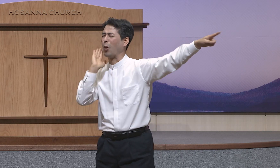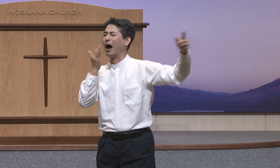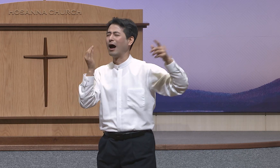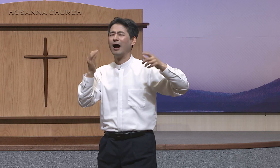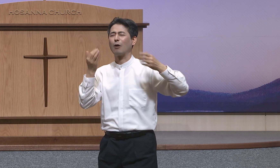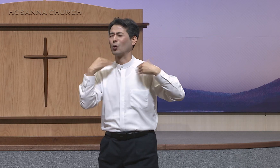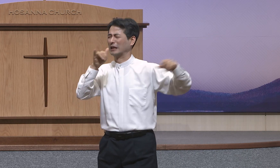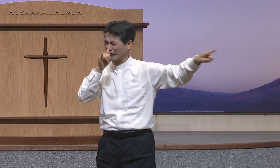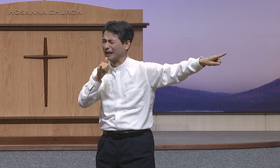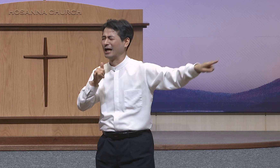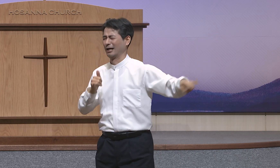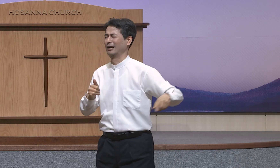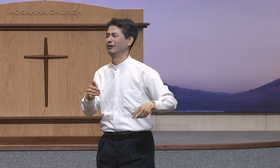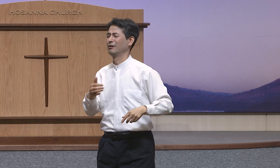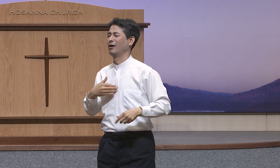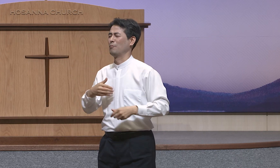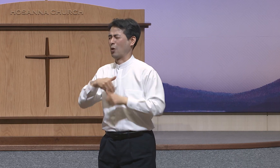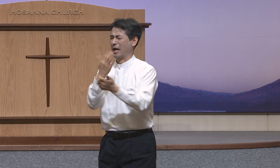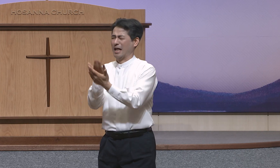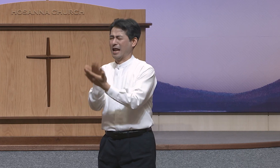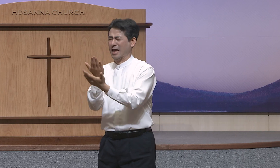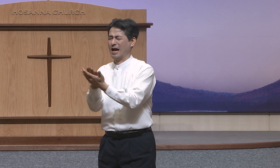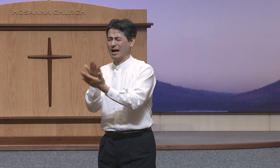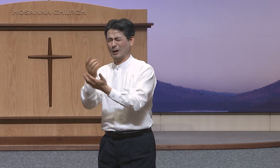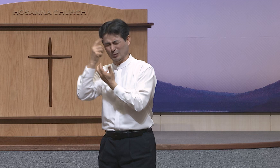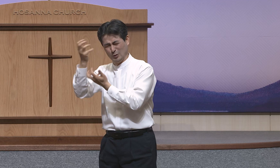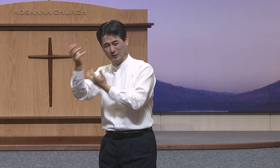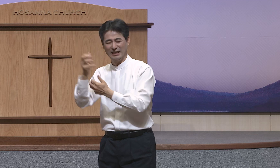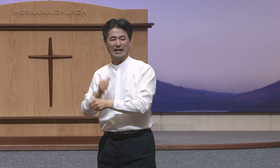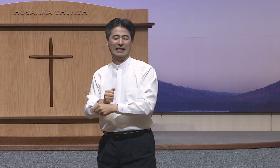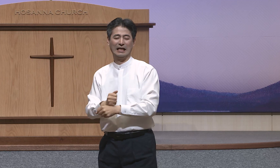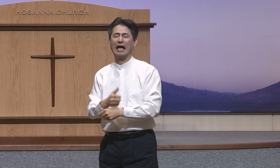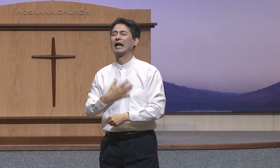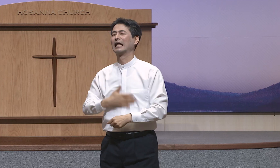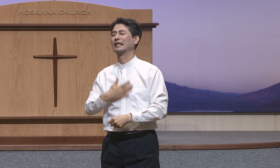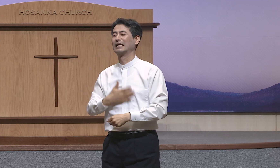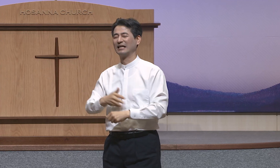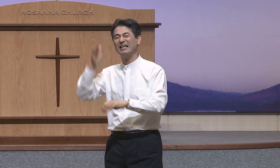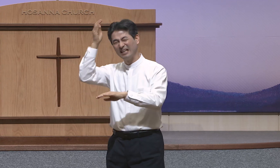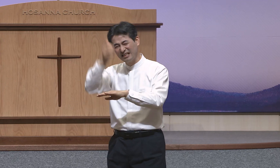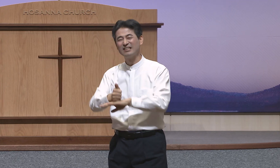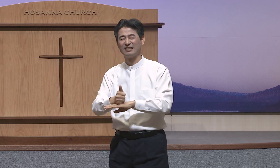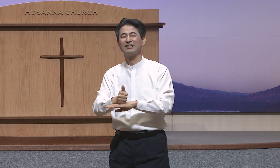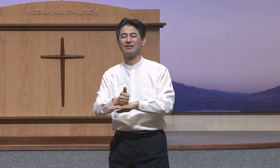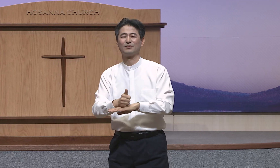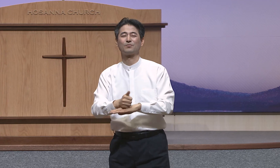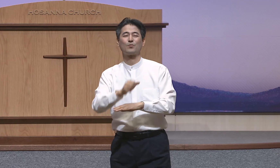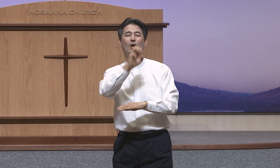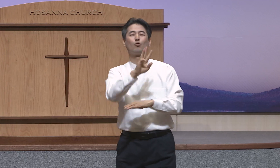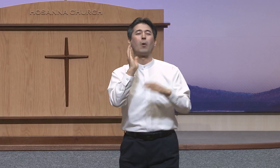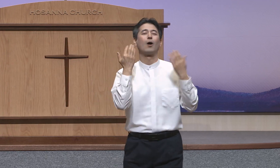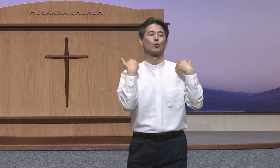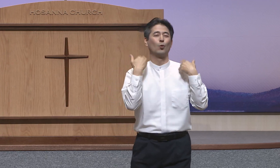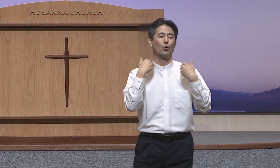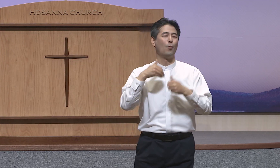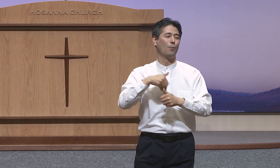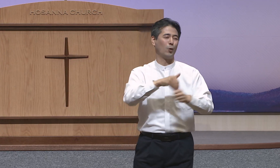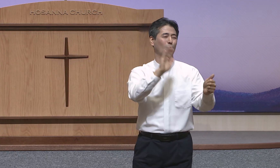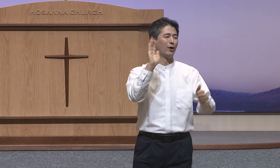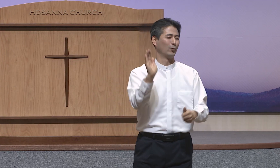있는 농아학교 가고 싶어 라고 나 거기 보내줘 라고 얘기를 해서 제가 광주